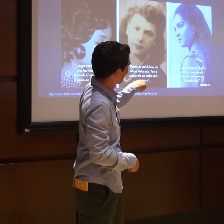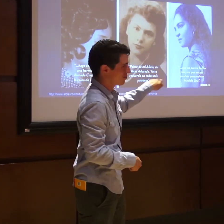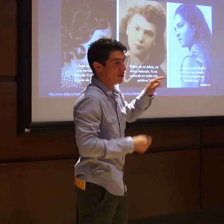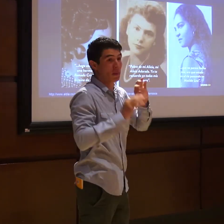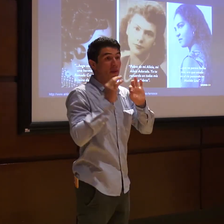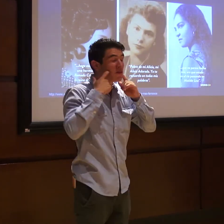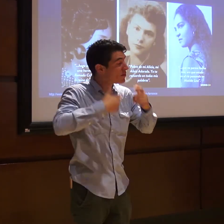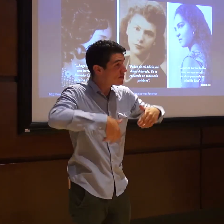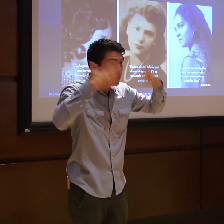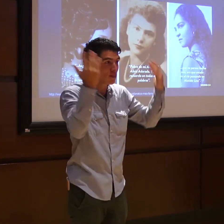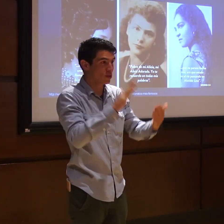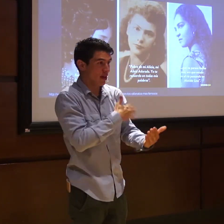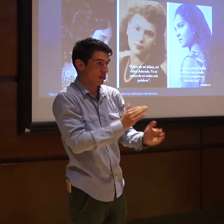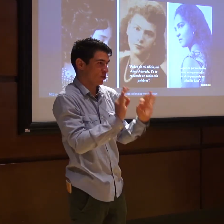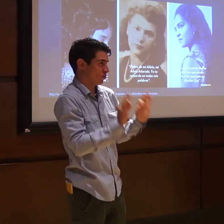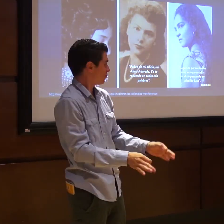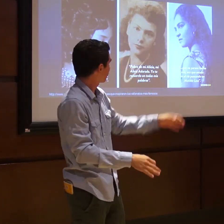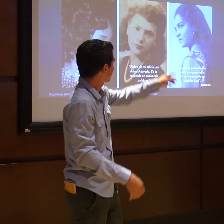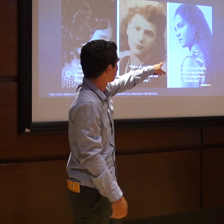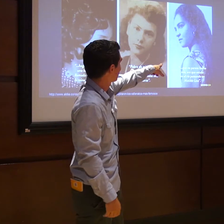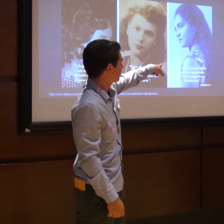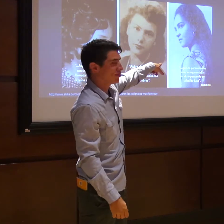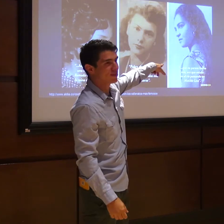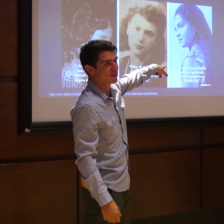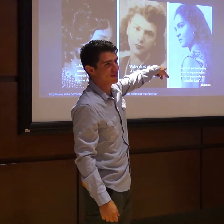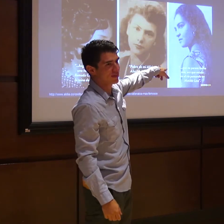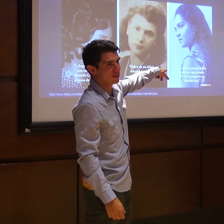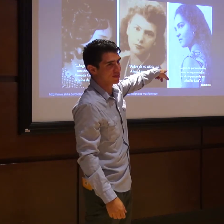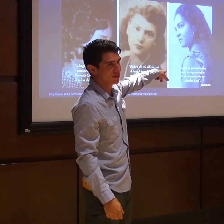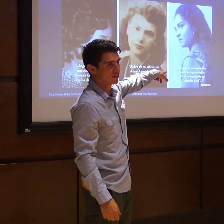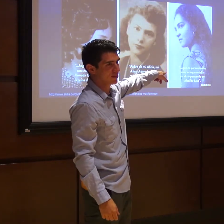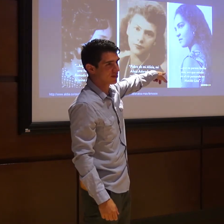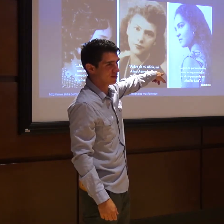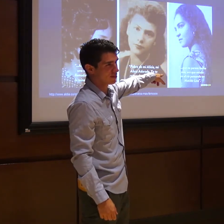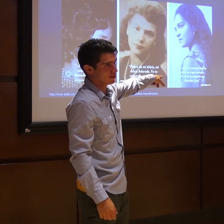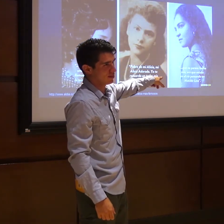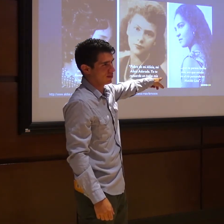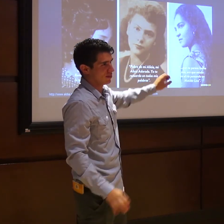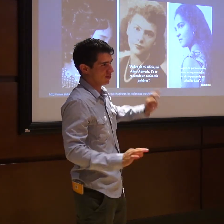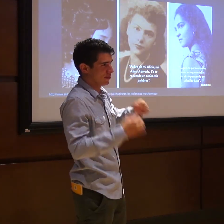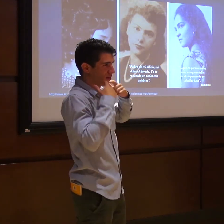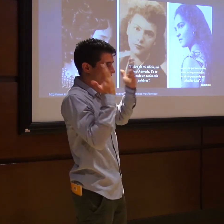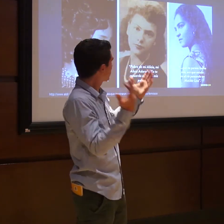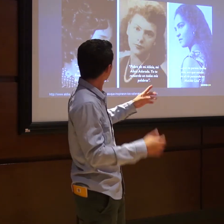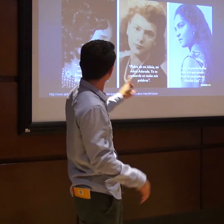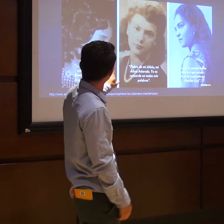mujeres representativas a las que él le compuso unas canciones, pero Matilde Lina se convirtió en un ícono, fue una de